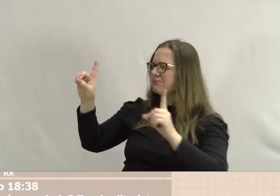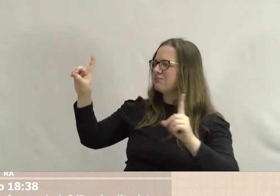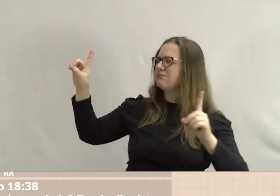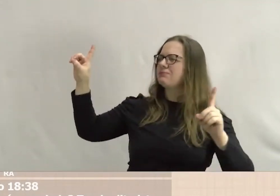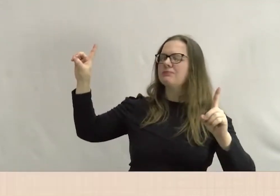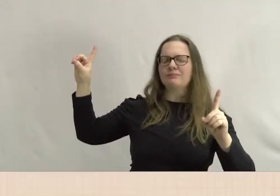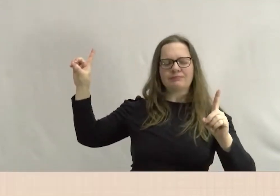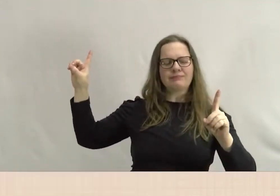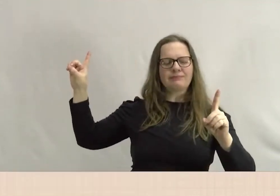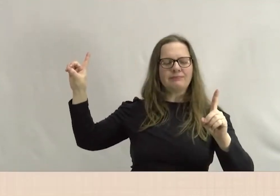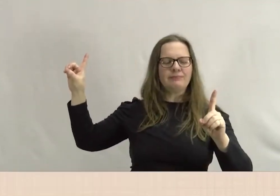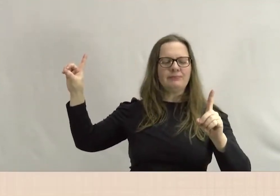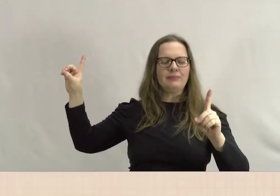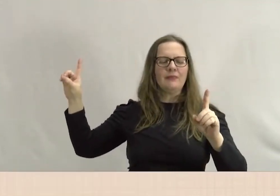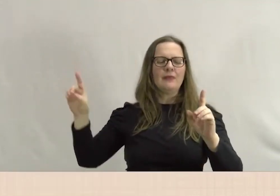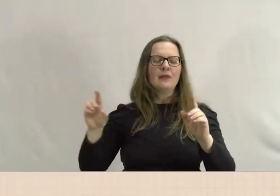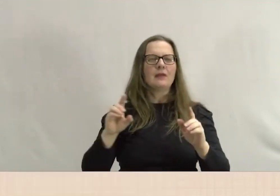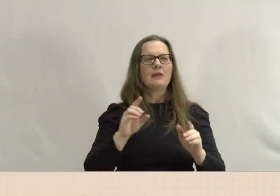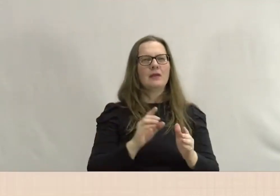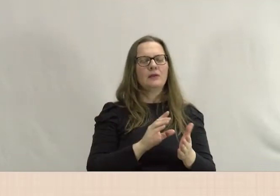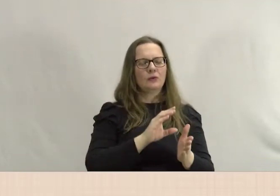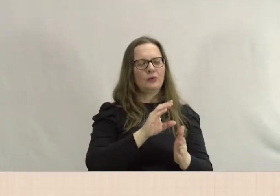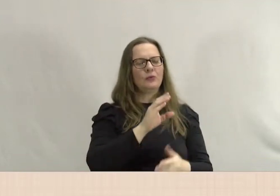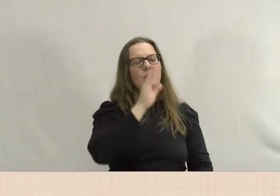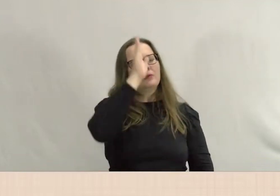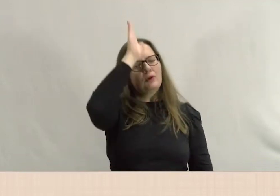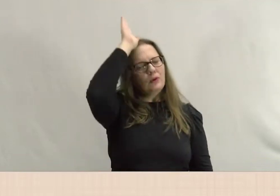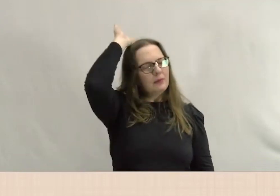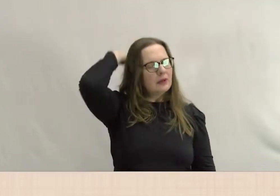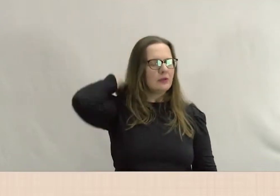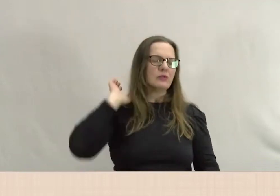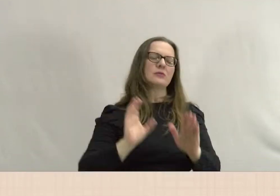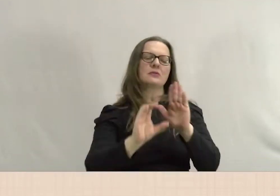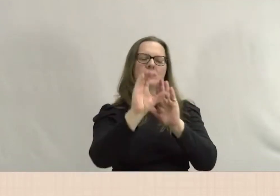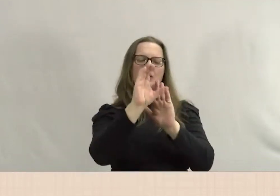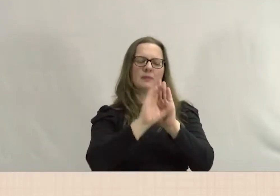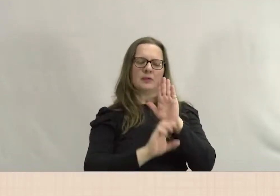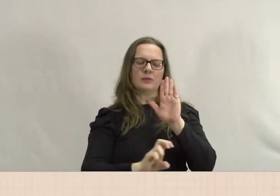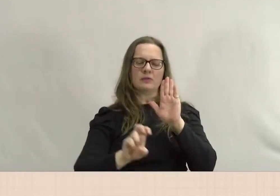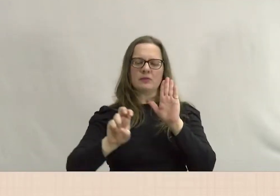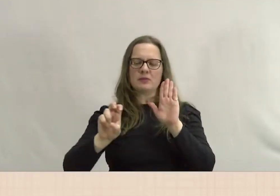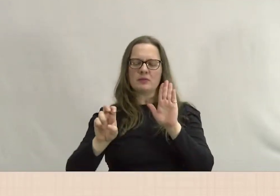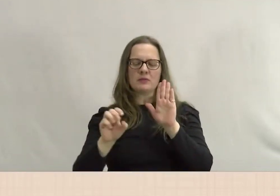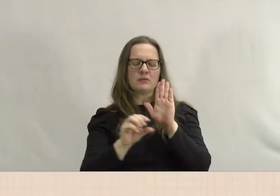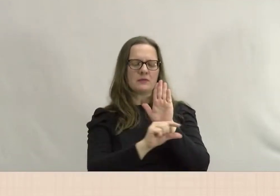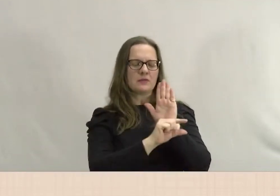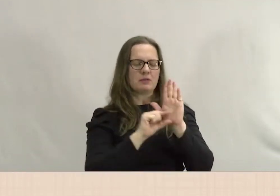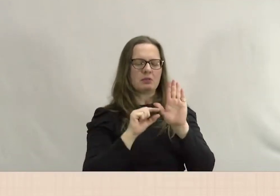em Romanos 5, versículos 12 e 19, tá?